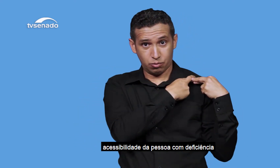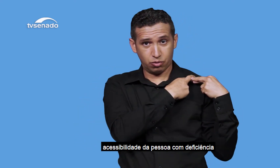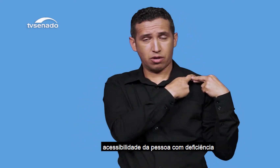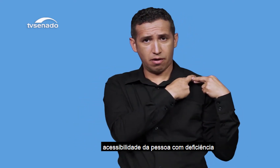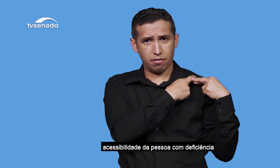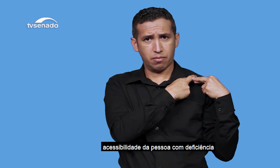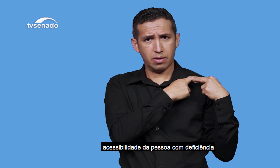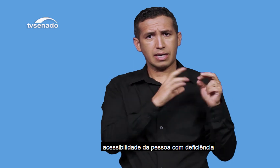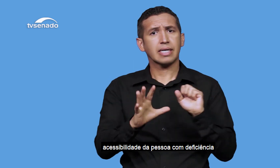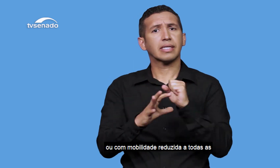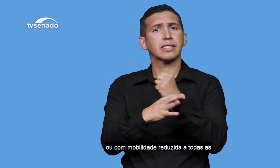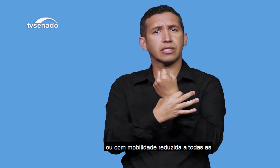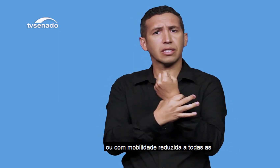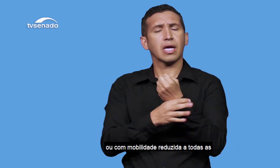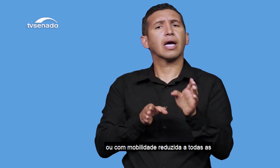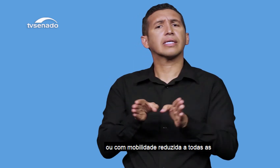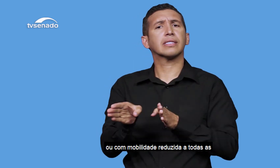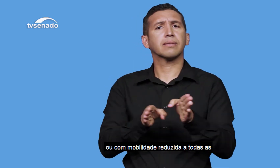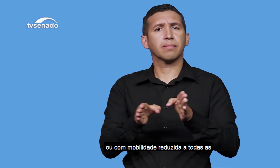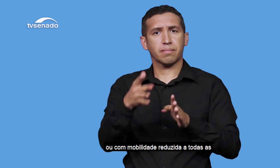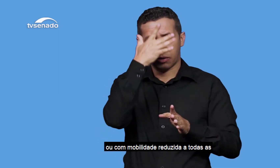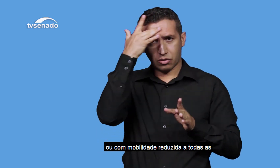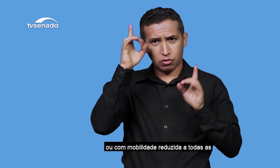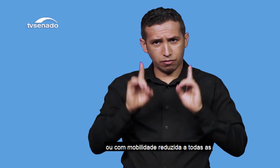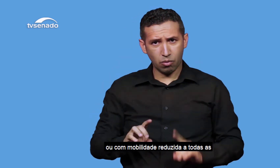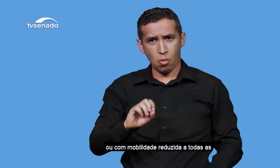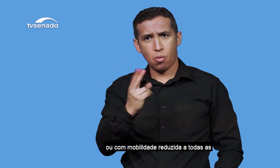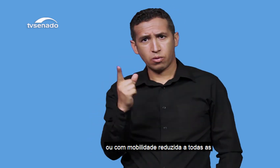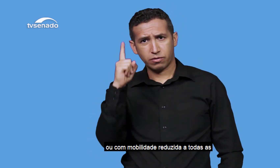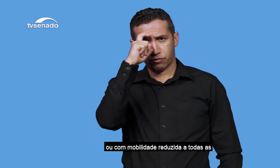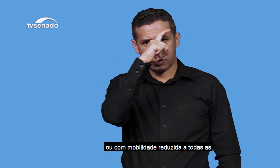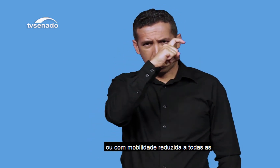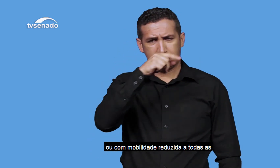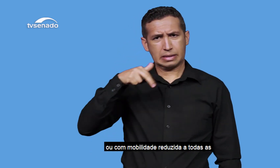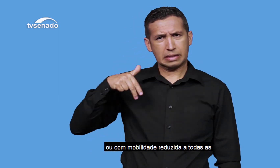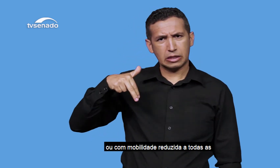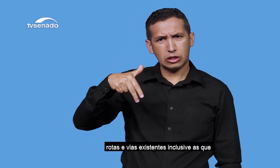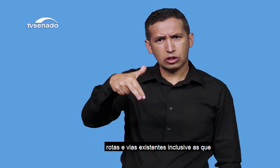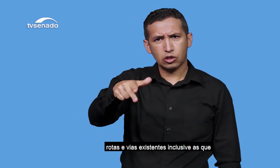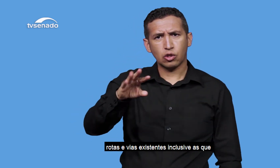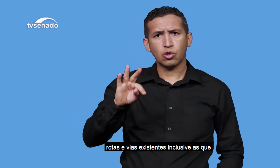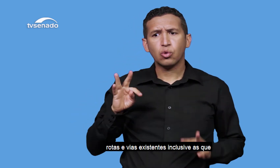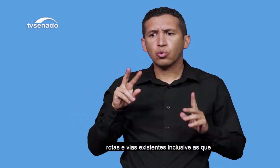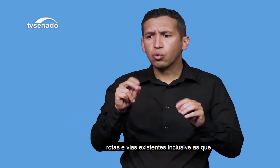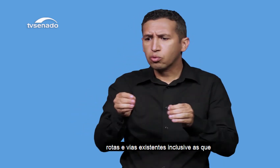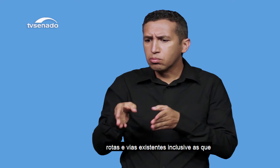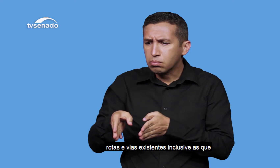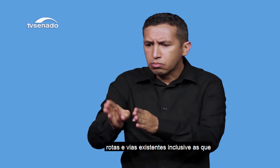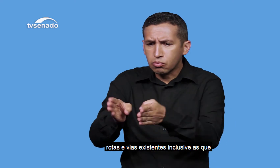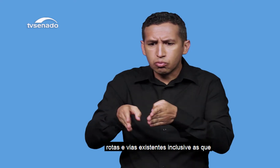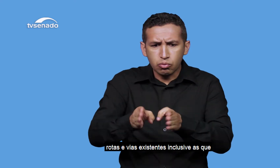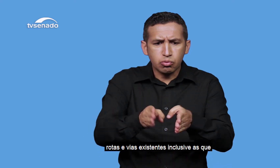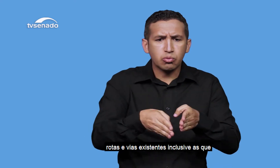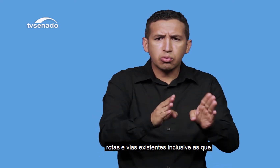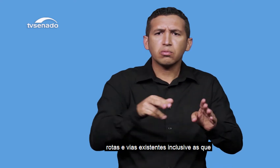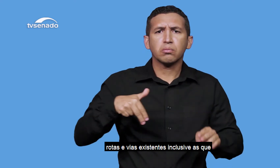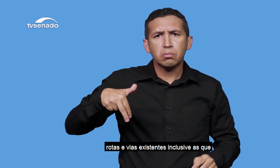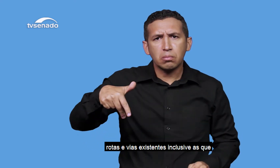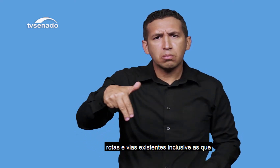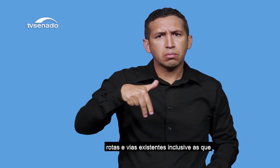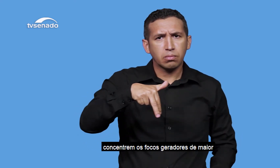da pessoa com deficiência ou com mobilidade reduzida a todas as rotas e vias existentes